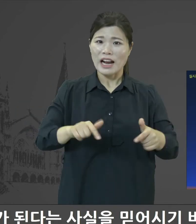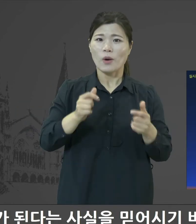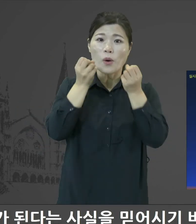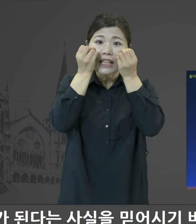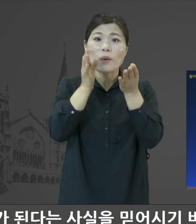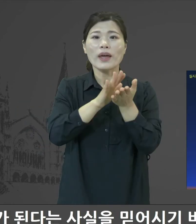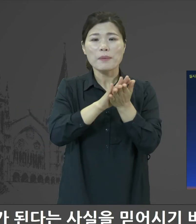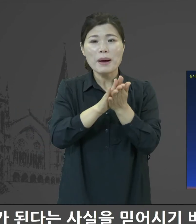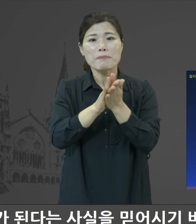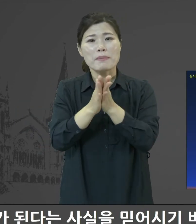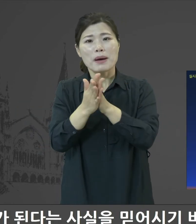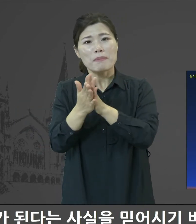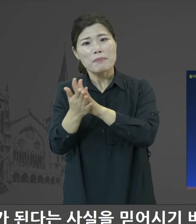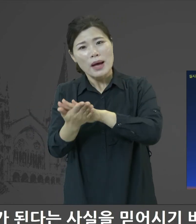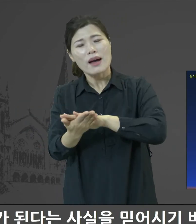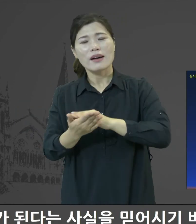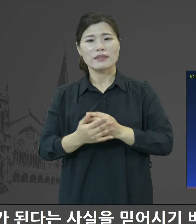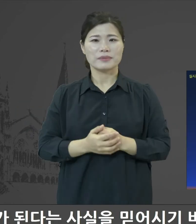새로워지는도다.